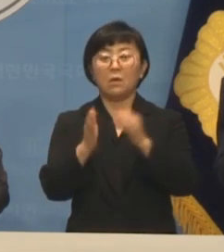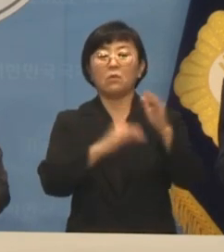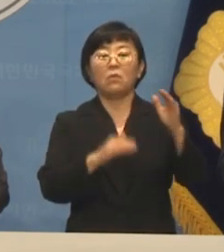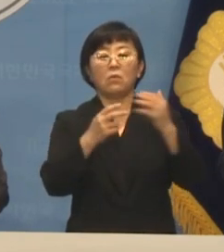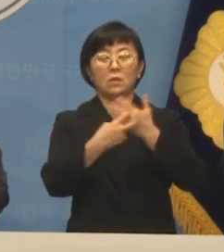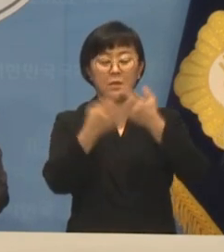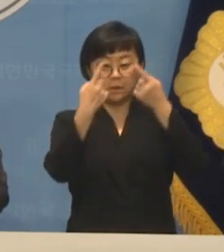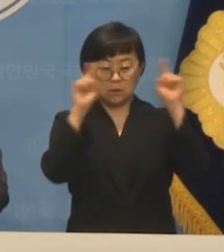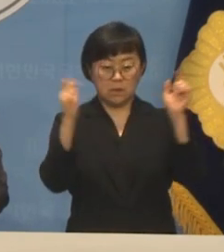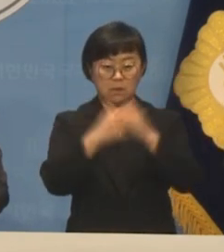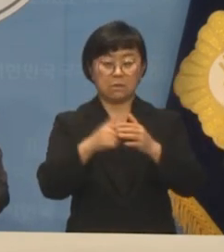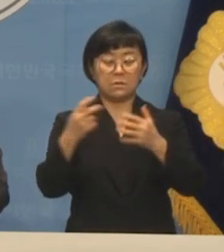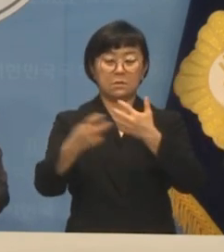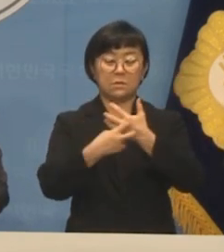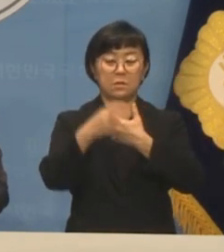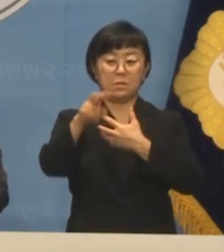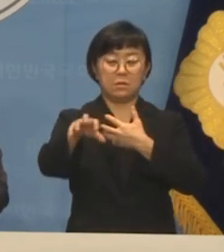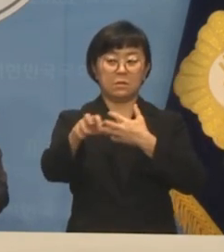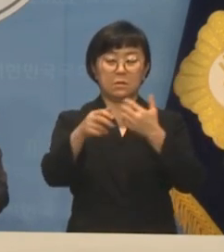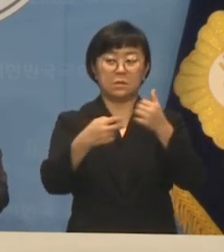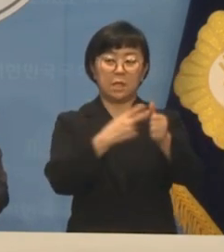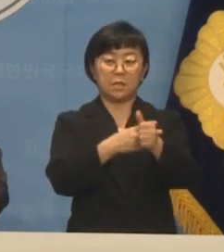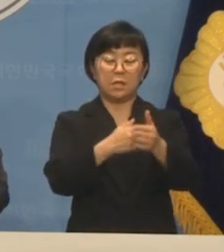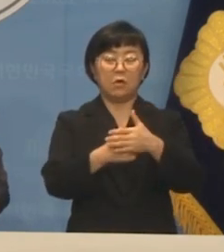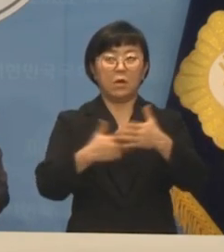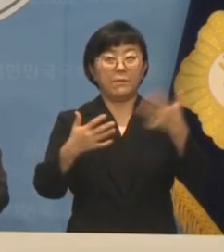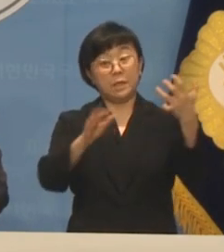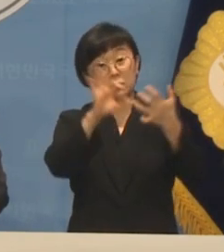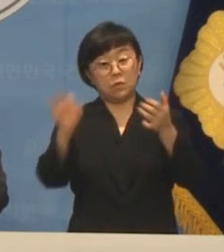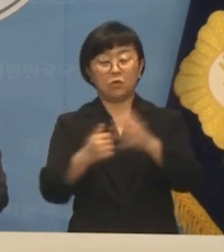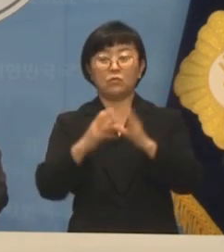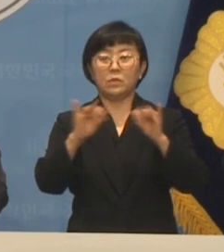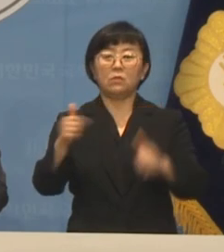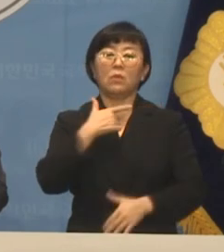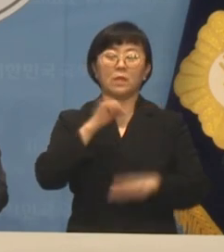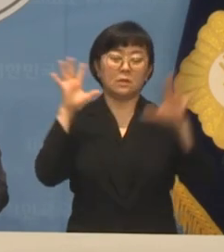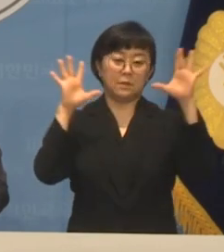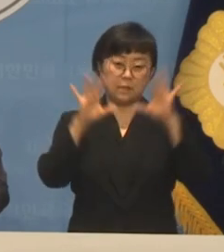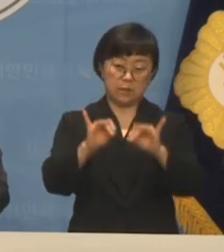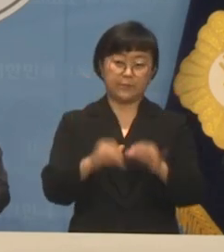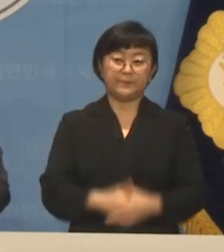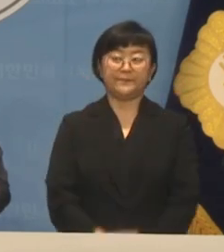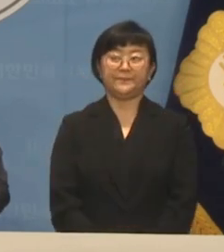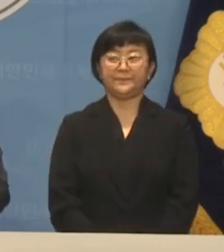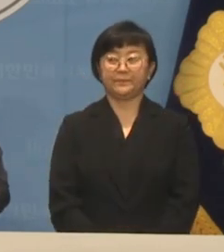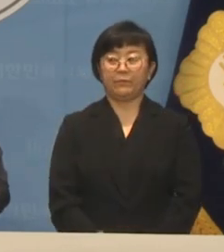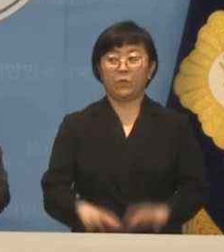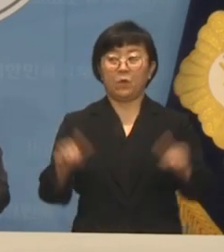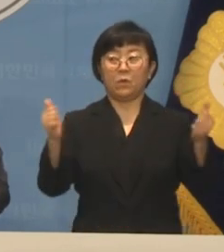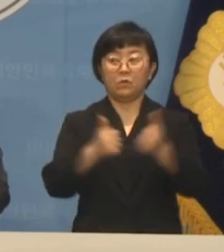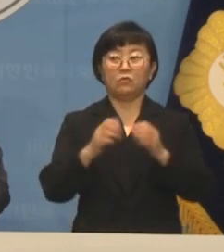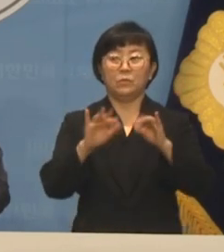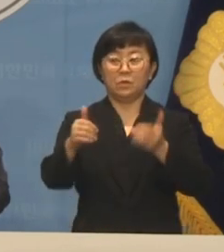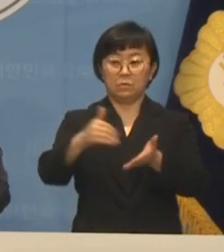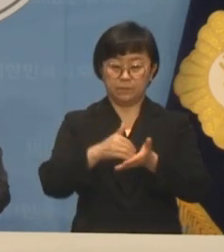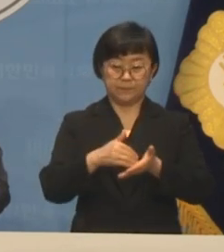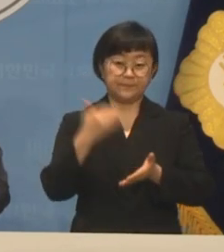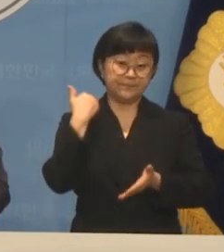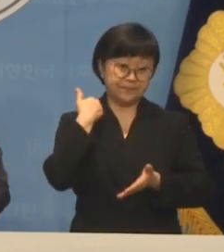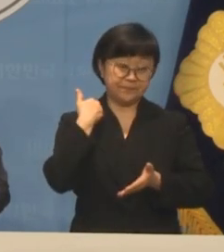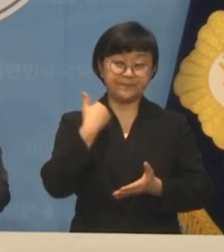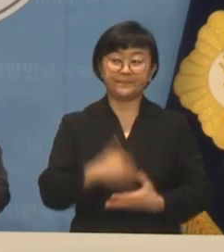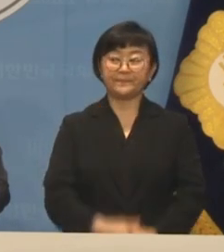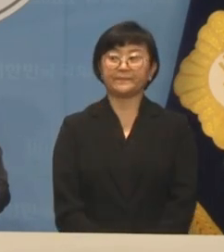공공의대와 지역의사제는 국민의 80% 이상이 압도적으로 찬성하고 있다. 국회는 국민의 요구가 보이지